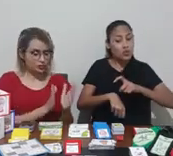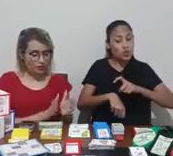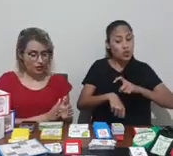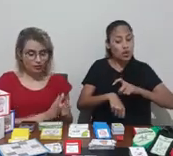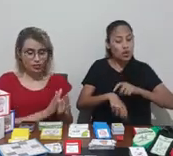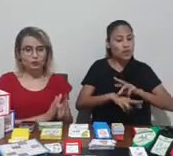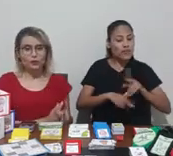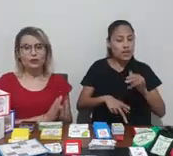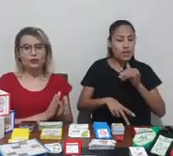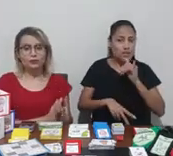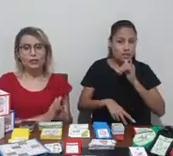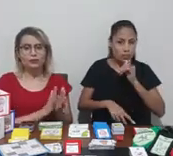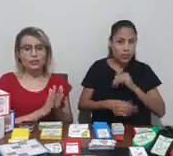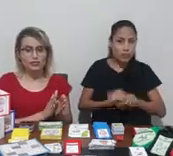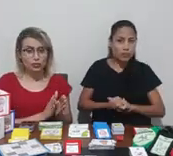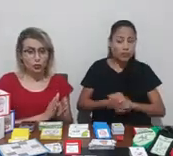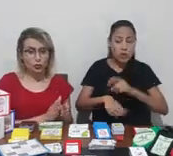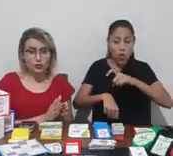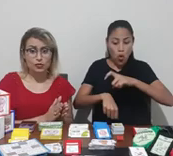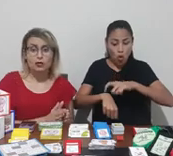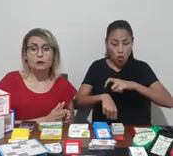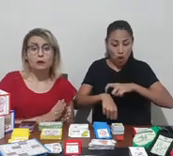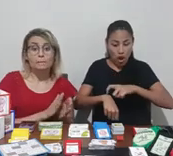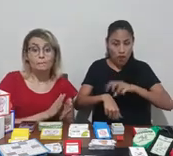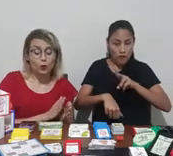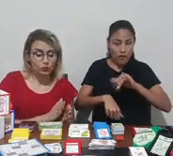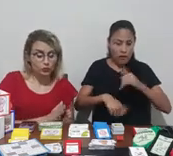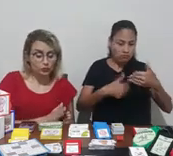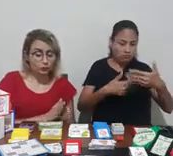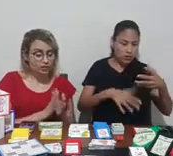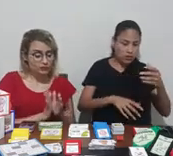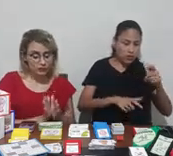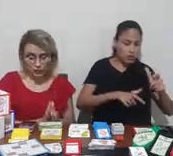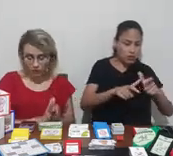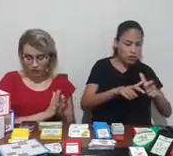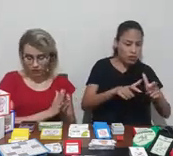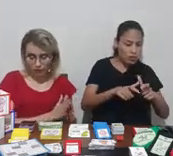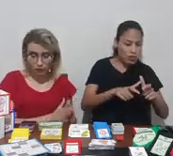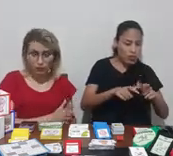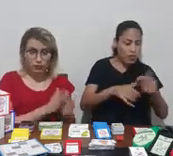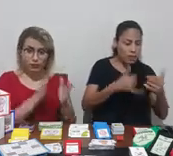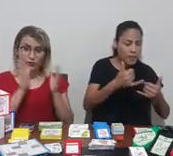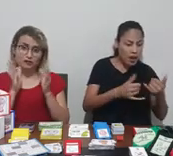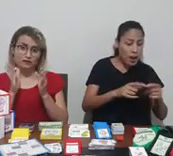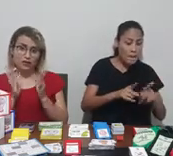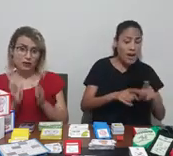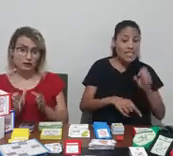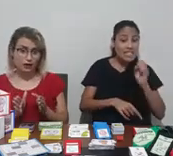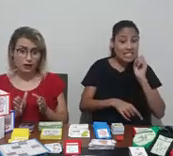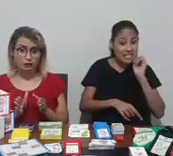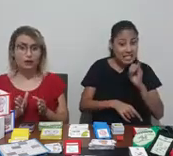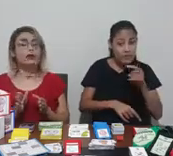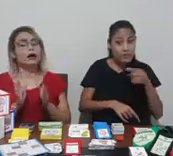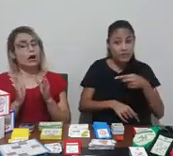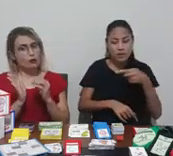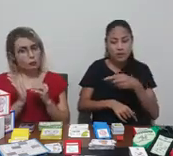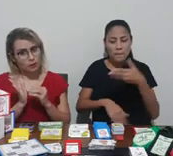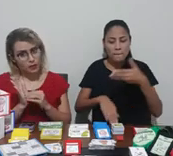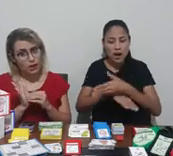X horário a gente pode ir para a sala de jogos. Contanto, mas você só tem direito de ir se você ficar na